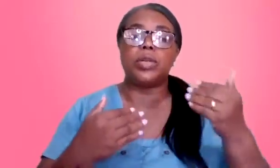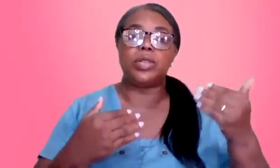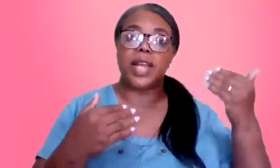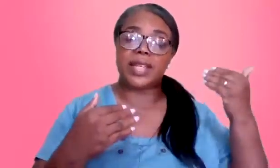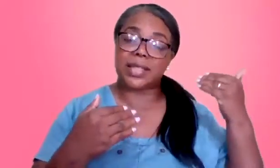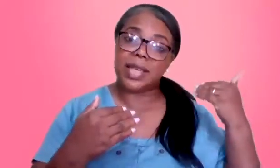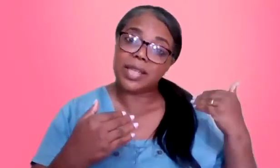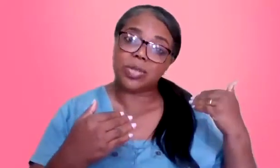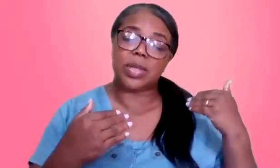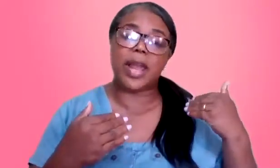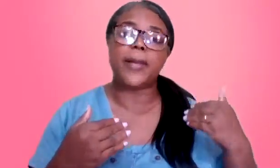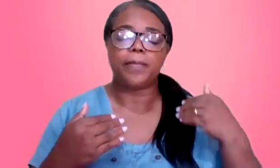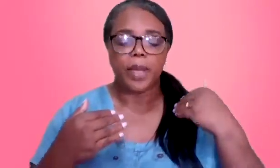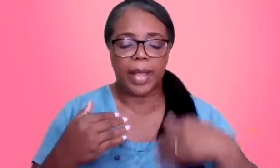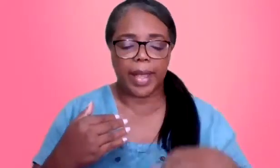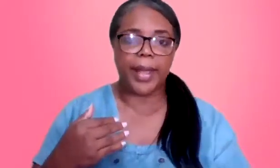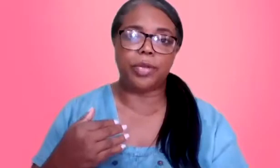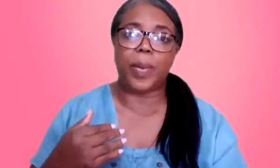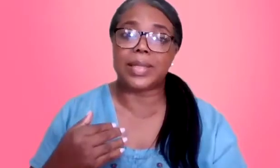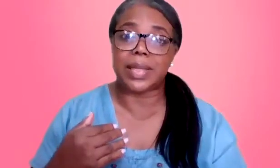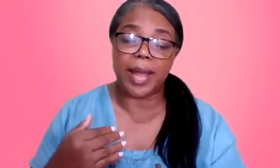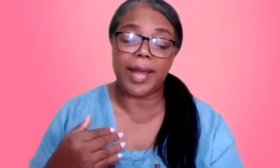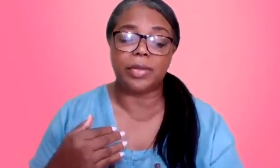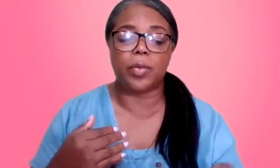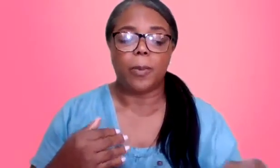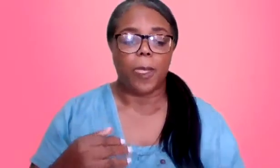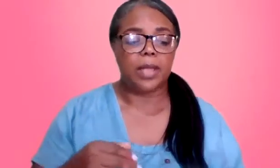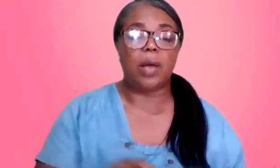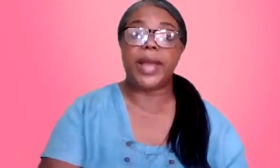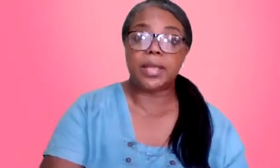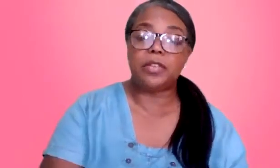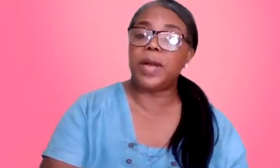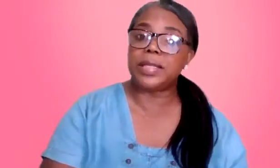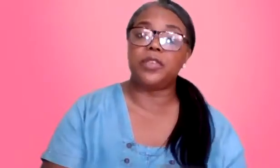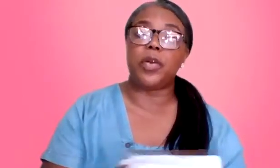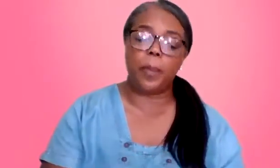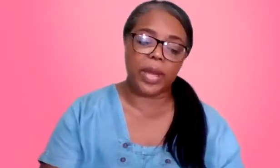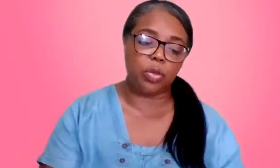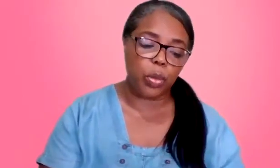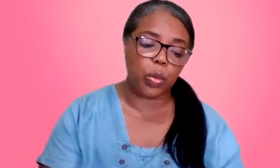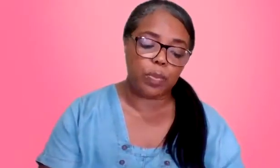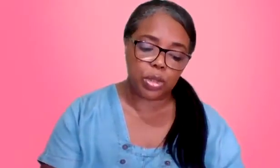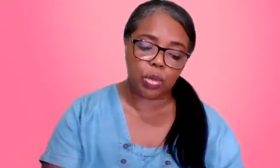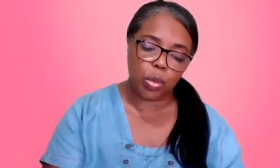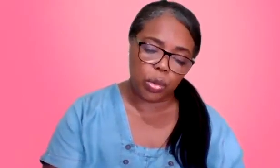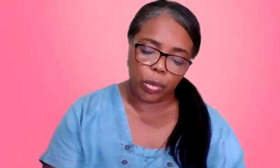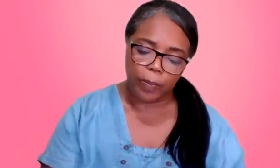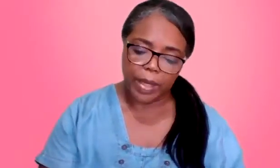dos resquícios, né, do passado. Então, ainda assim, foi um período muito obscuro